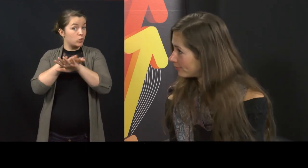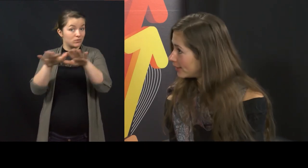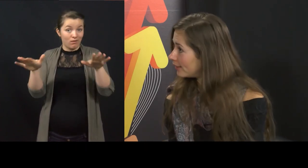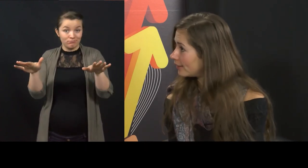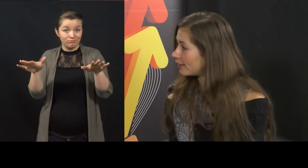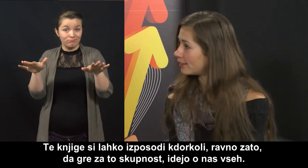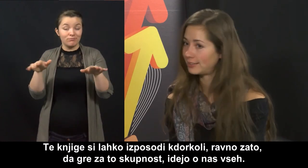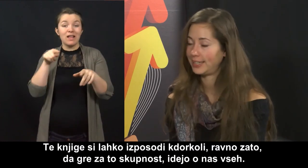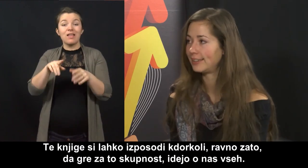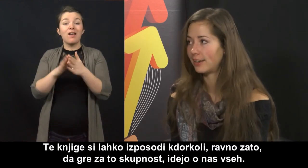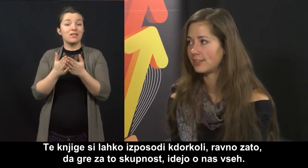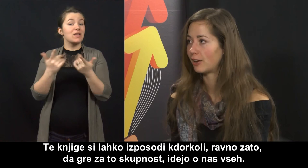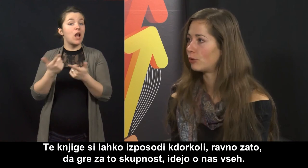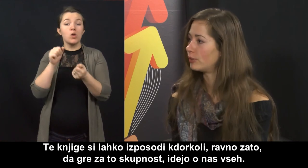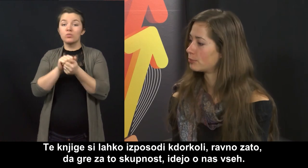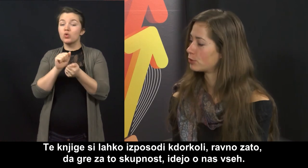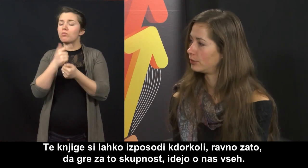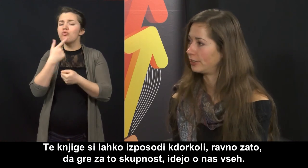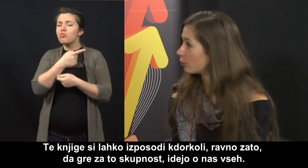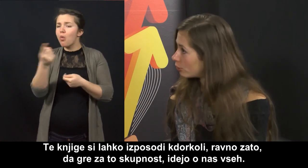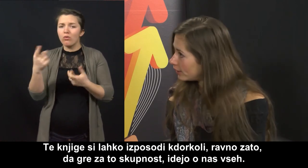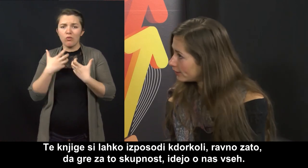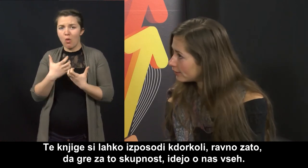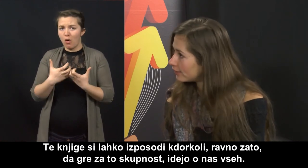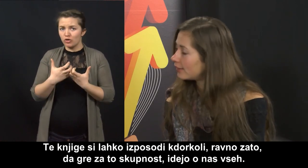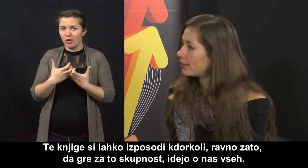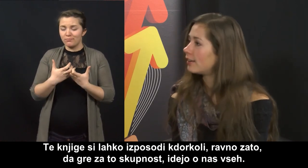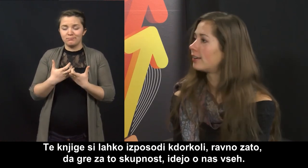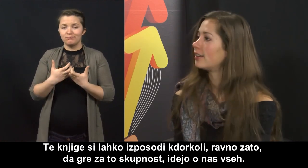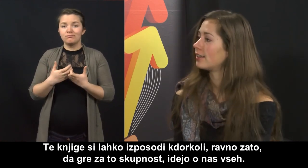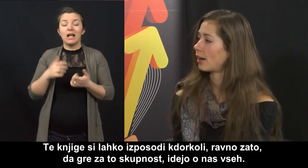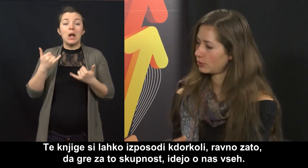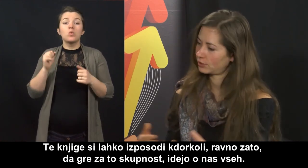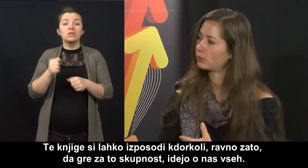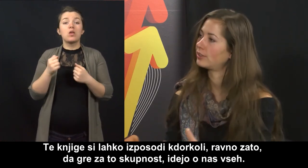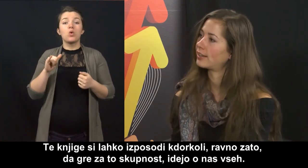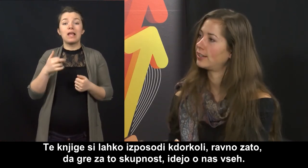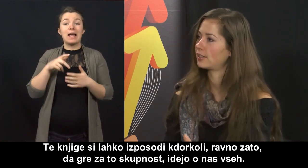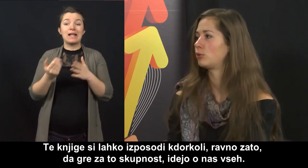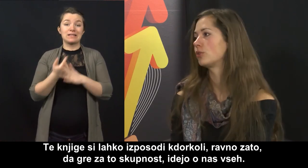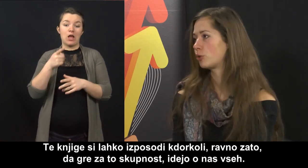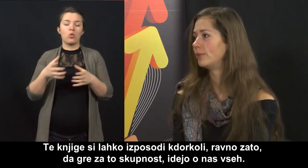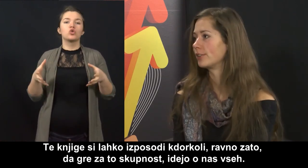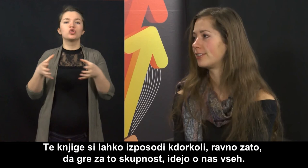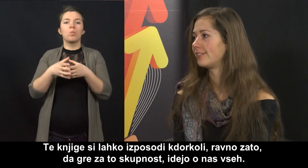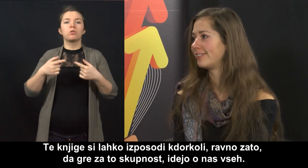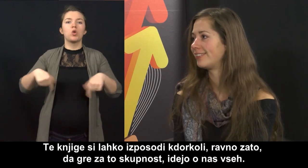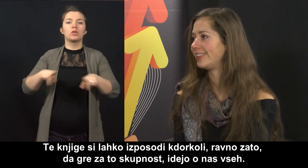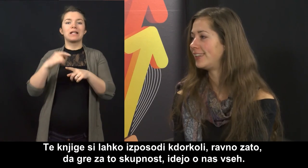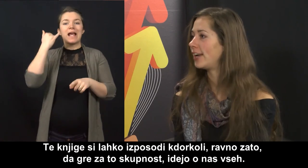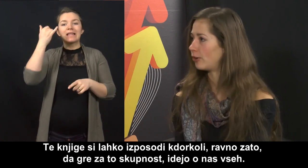vsem. Te knjige si lahko izposodi kdorkoli. Ravno zato, da gre za to